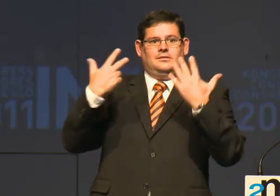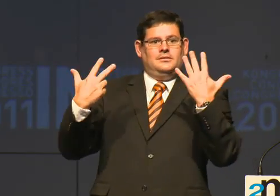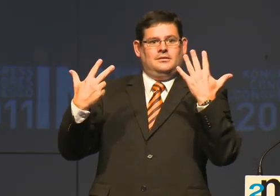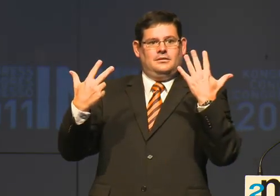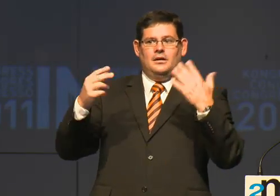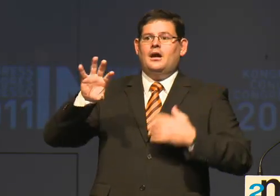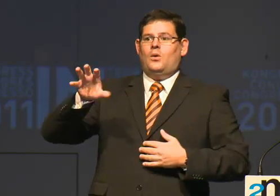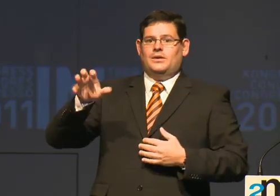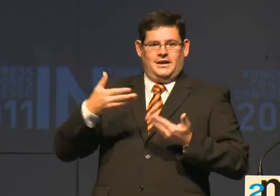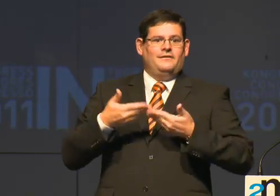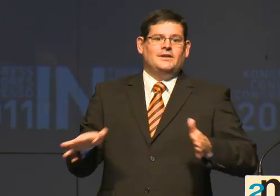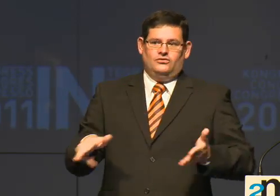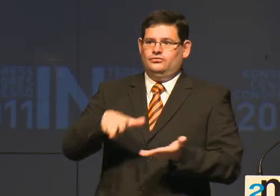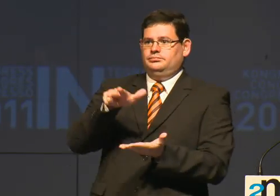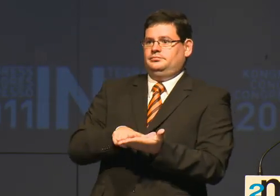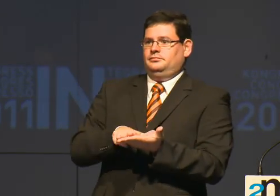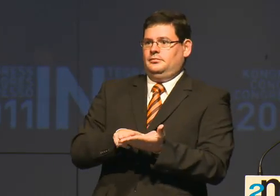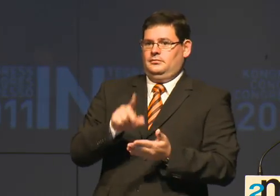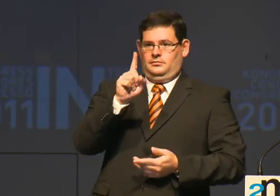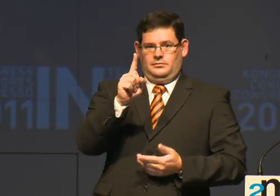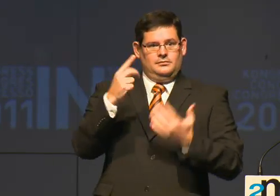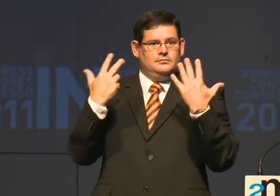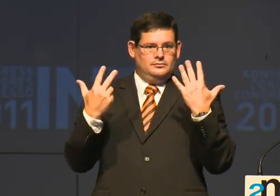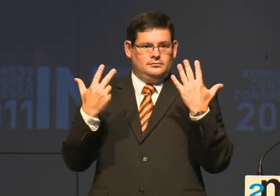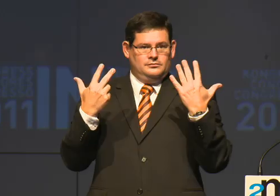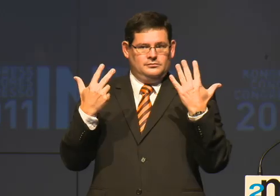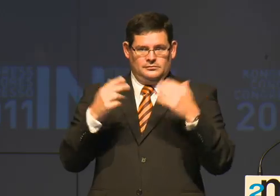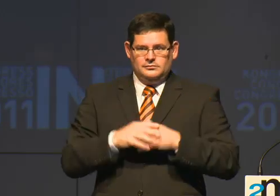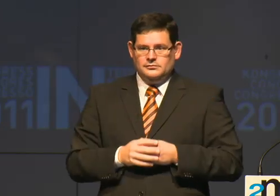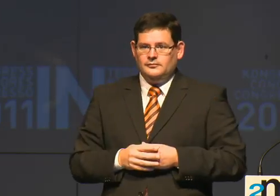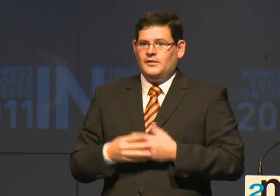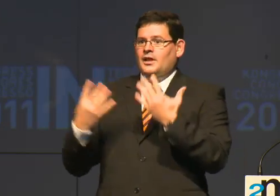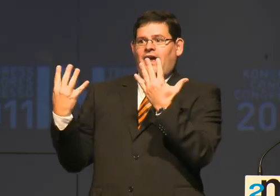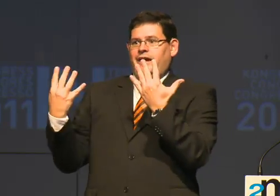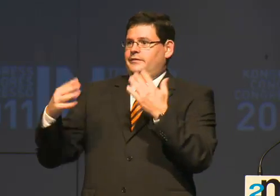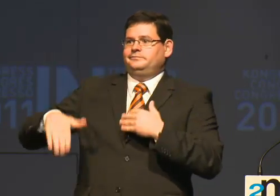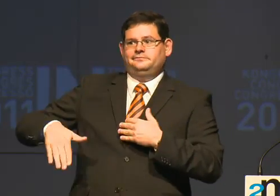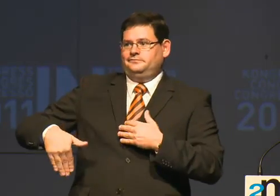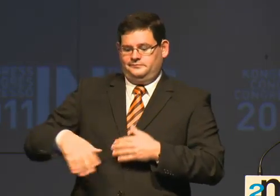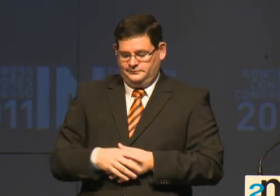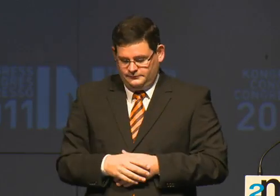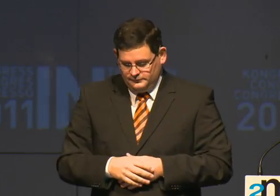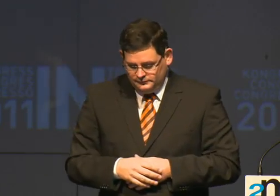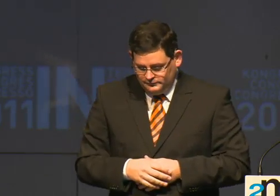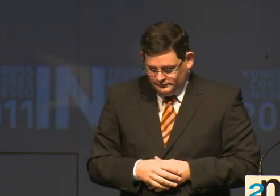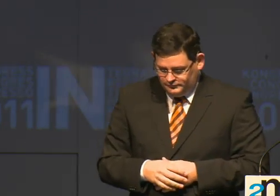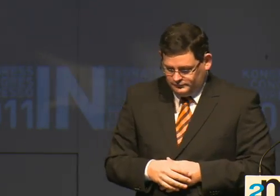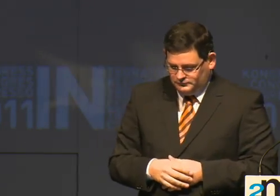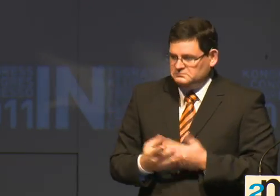maintenant, donc 18 pays l'ont ratifié actuellement. 18 pays sur 27. 9,